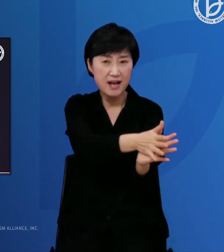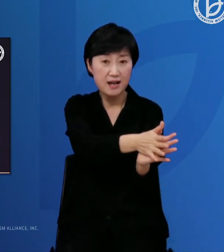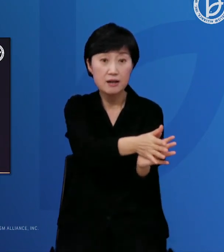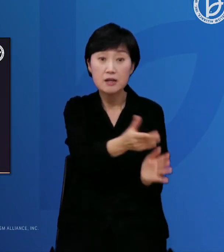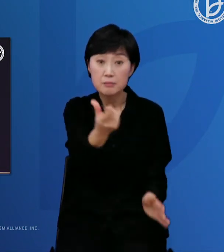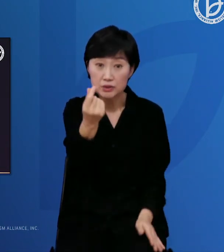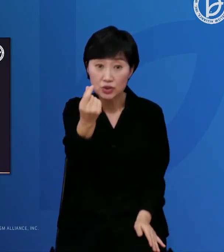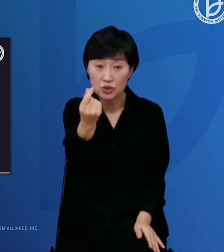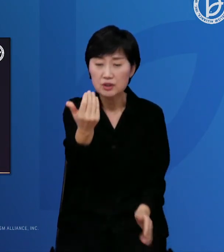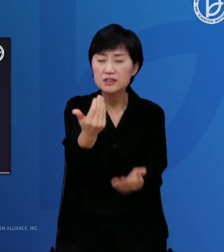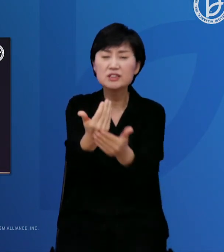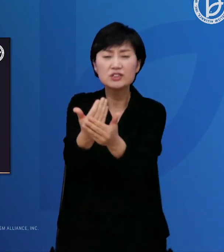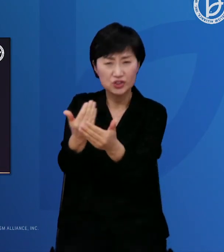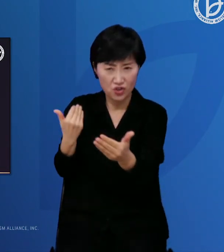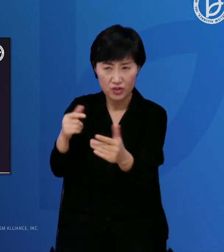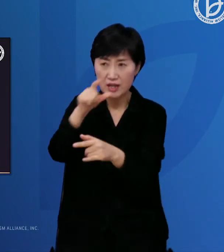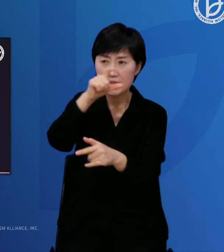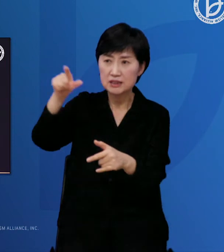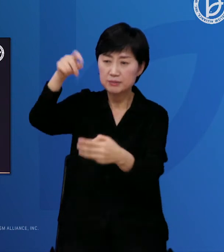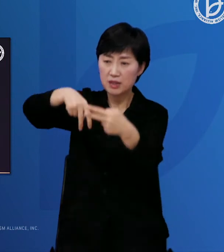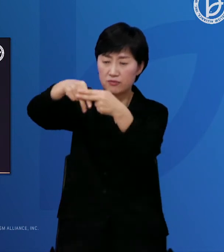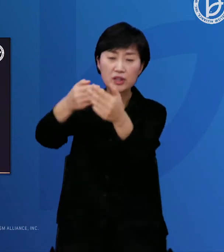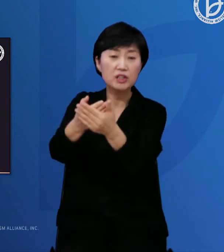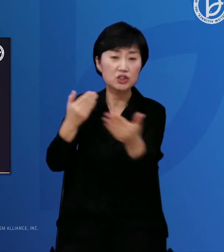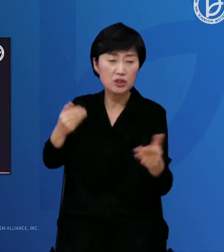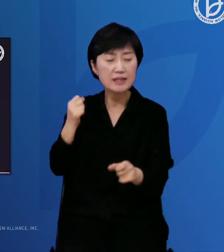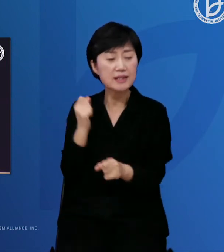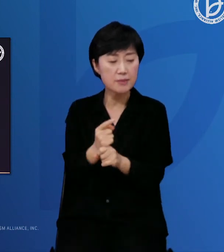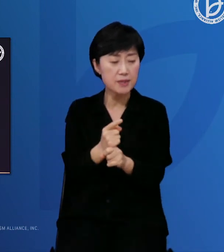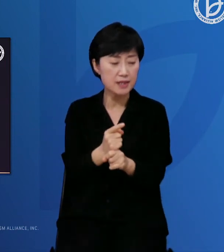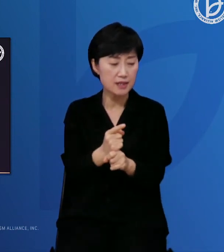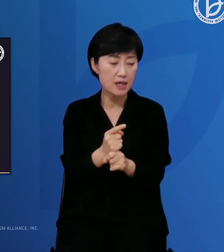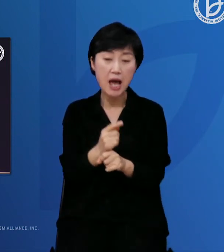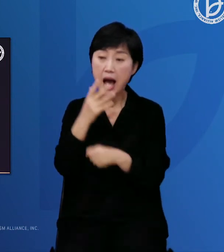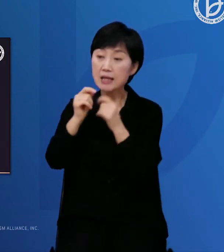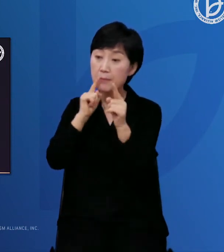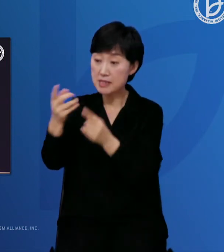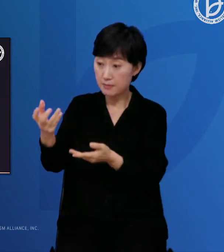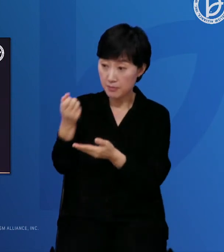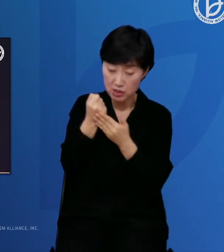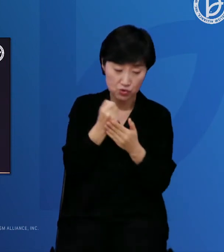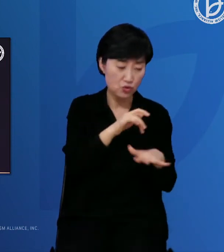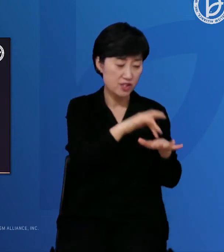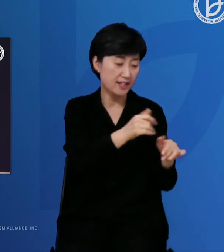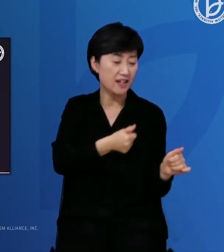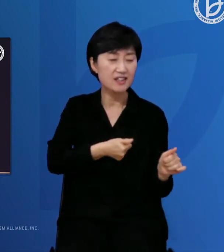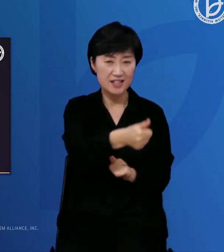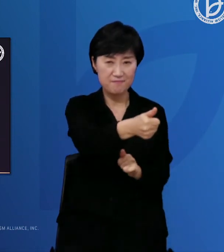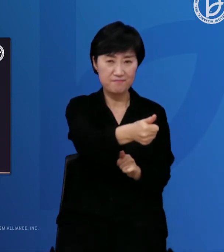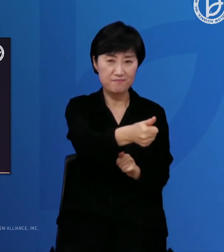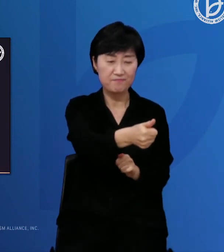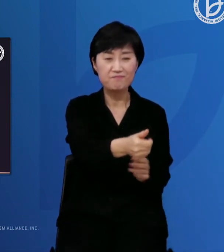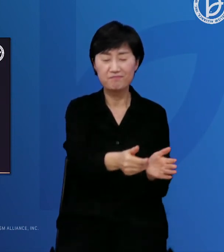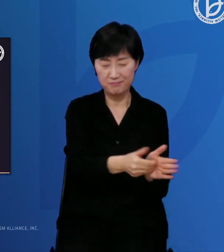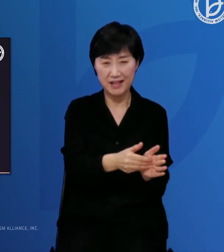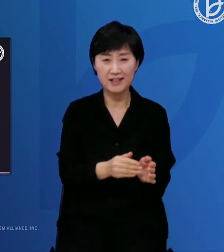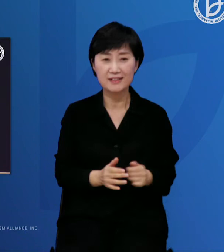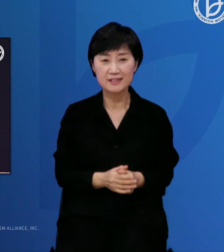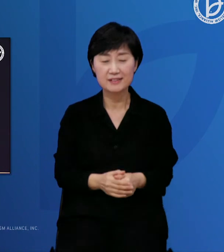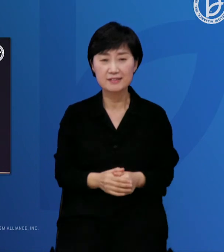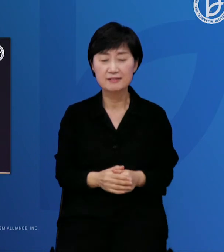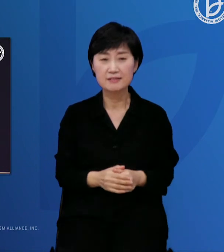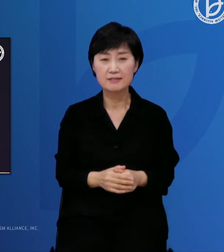이기는 그런 기록이 나왔습니다. And of course, upon the cross, Jesus completely shatters all the authority of Satan. But even prior to that, here in the scene today,